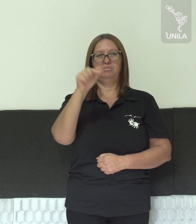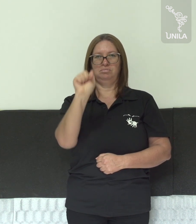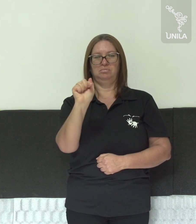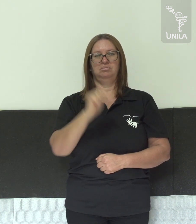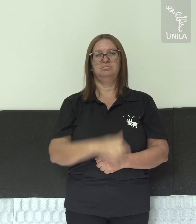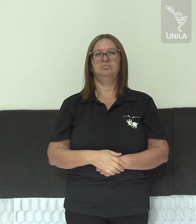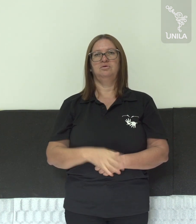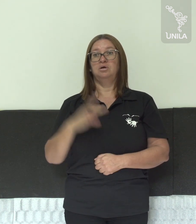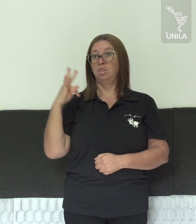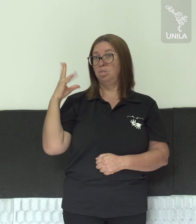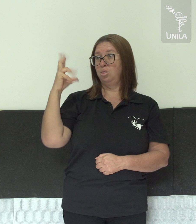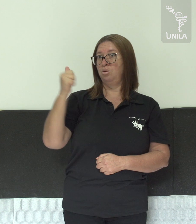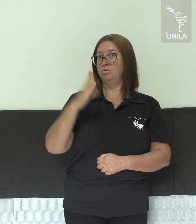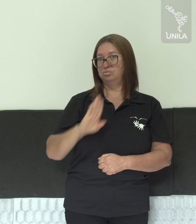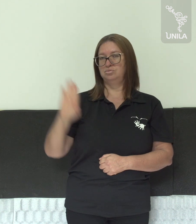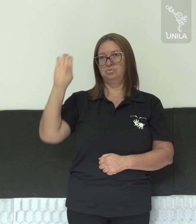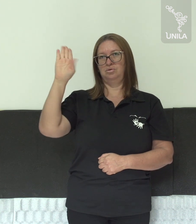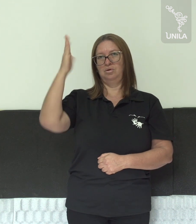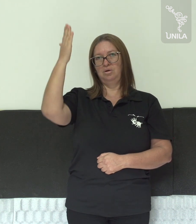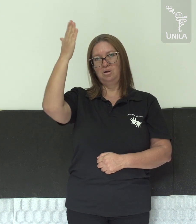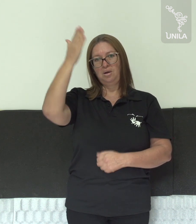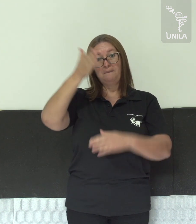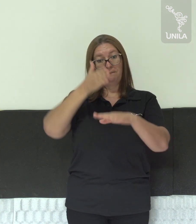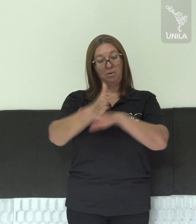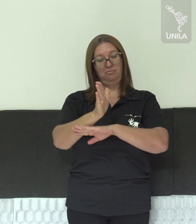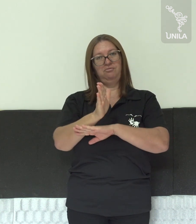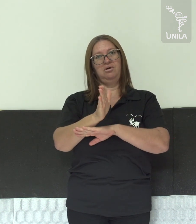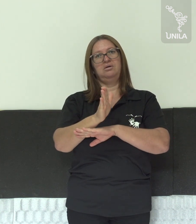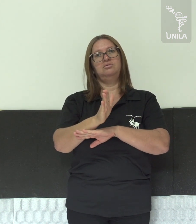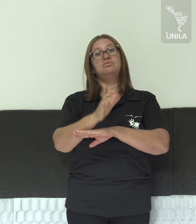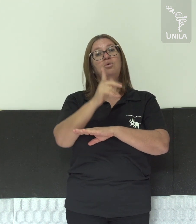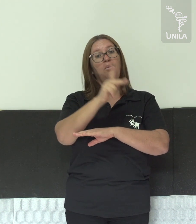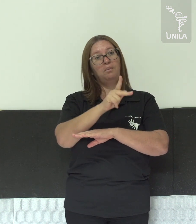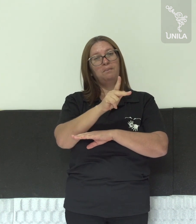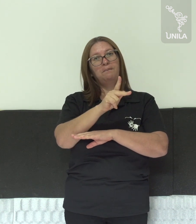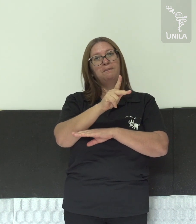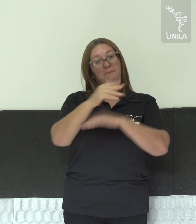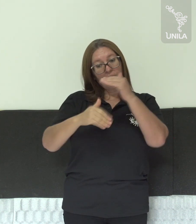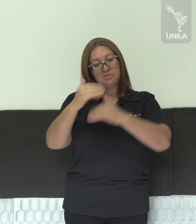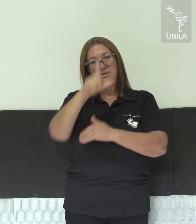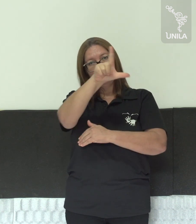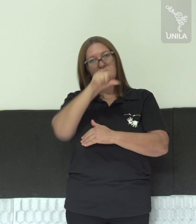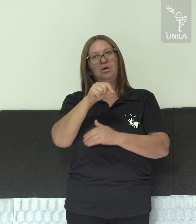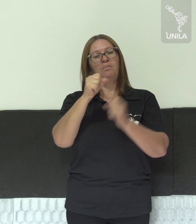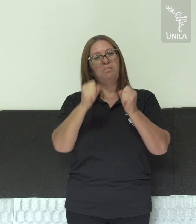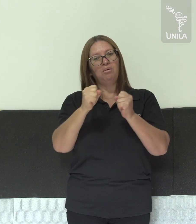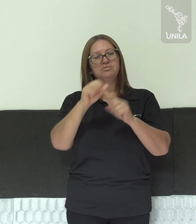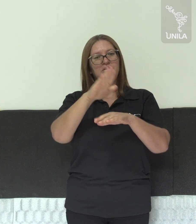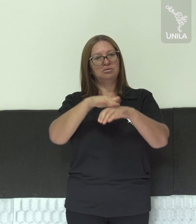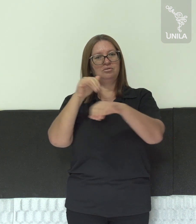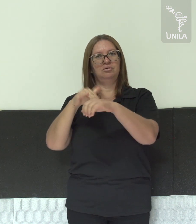7.3.4.7. Todos os candidatos aprovados no presente processo seletivo poderão ser convocados